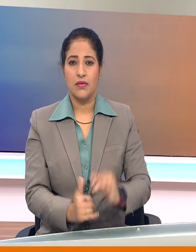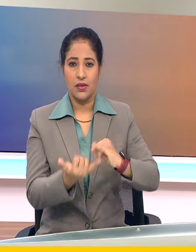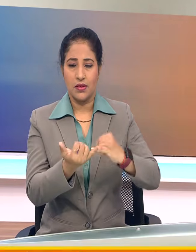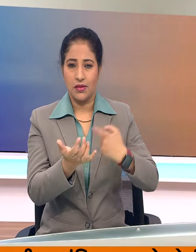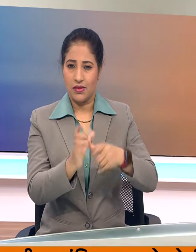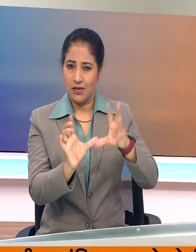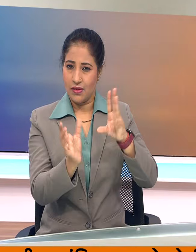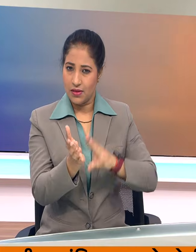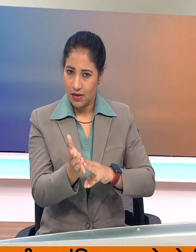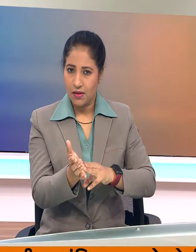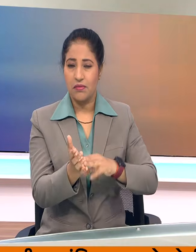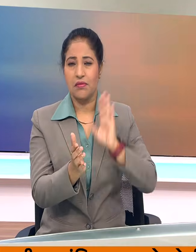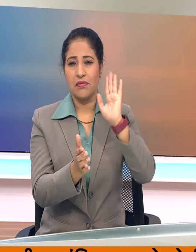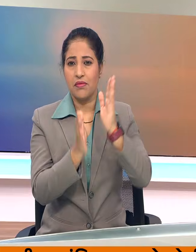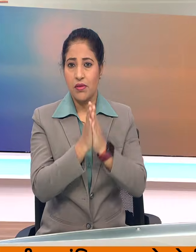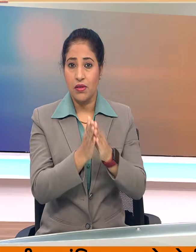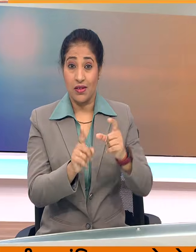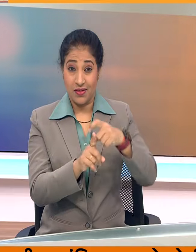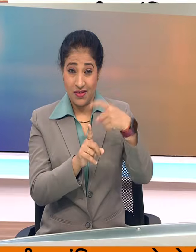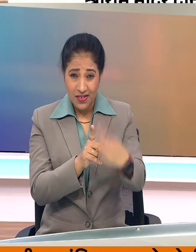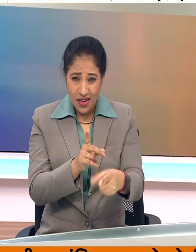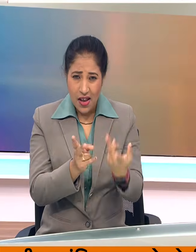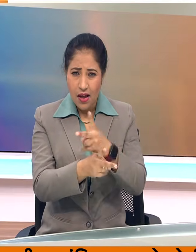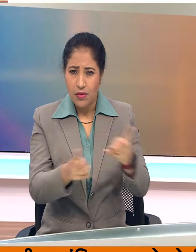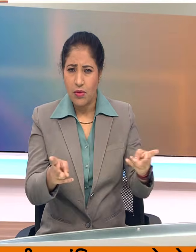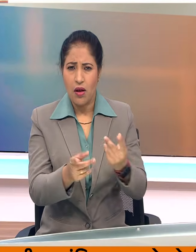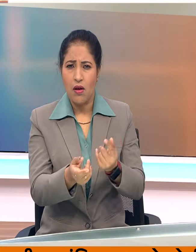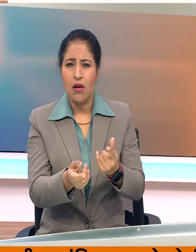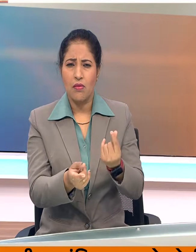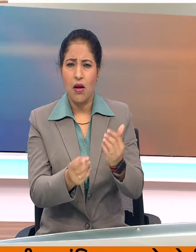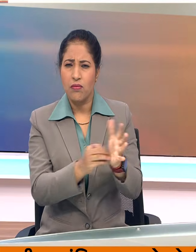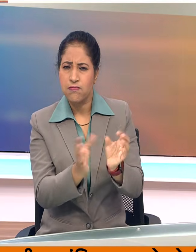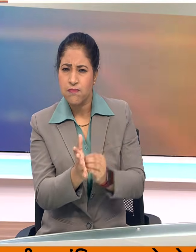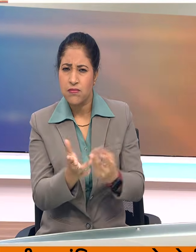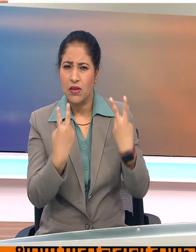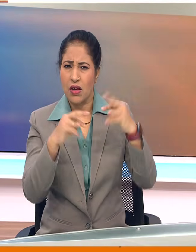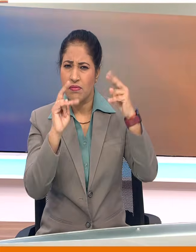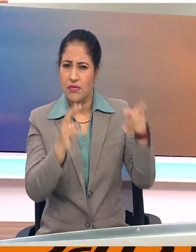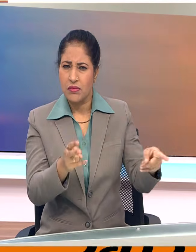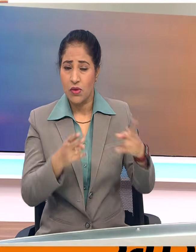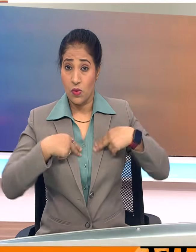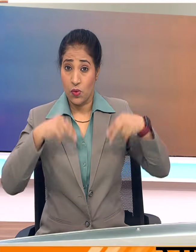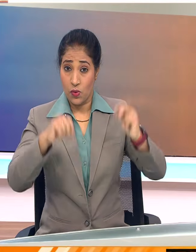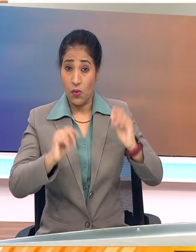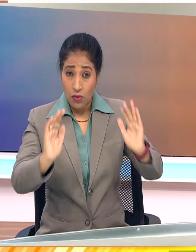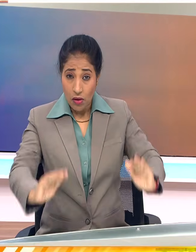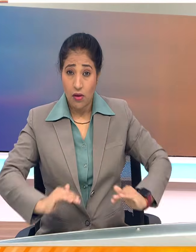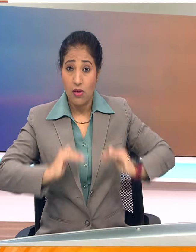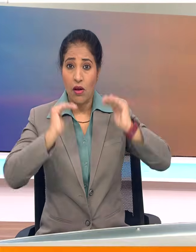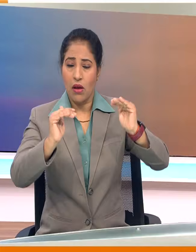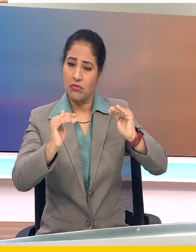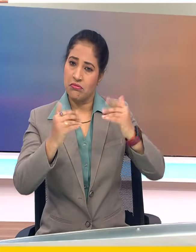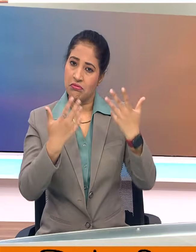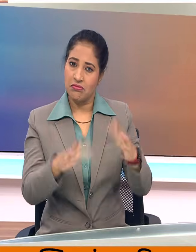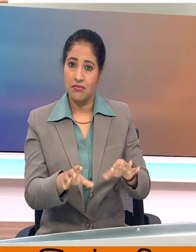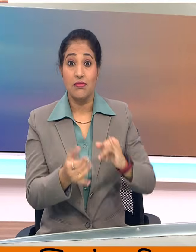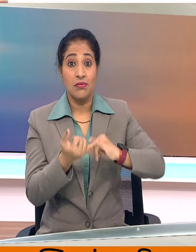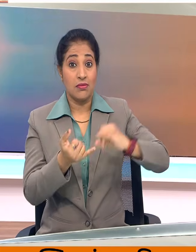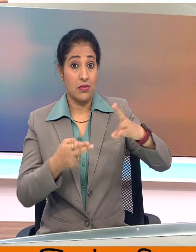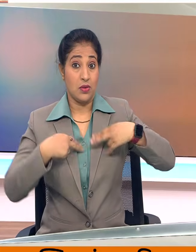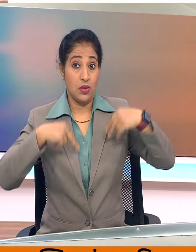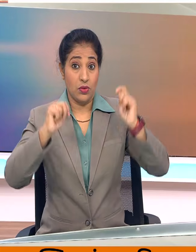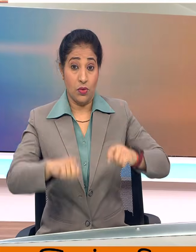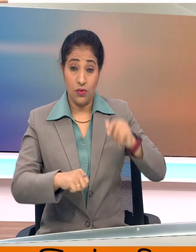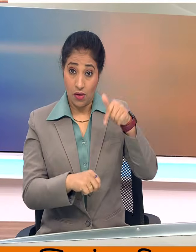श्री राम मंदिर दान में कथित हेराफेरी का मामला अब देश की शीर्ष अदालत की दहलीज पर पहुंच चुका है।